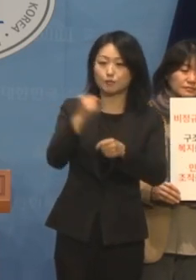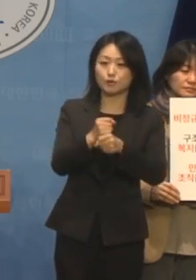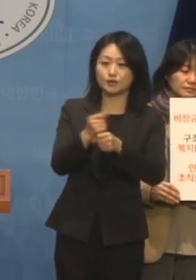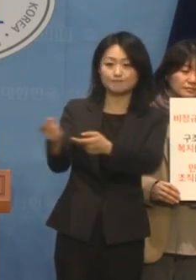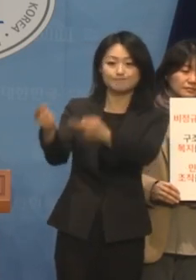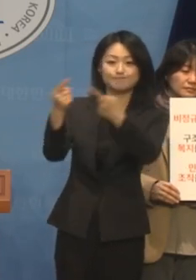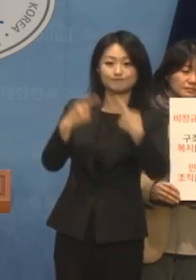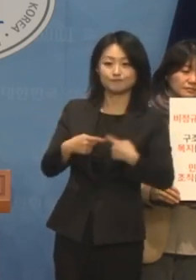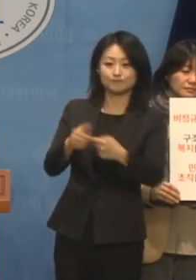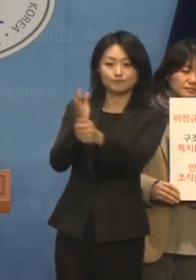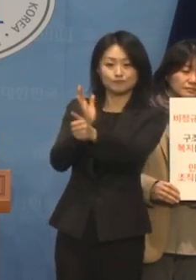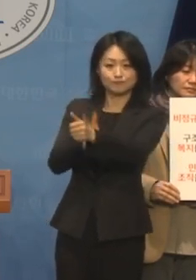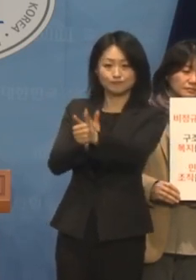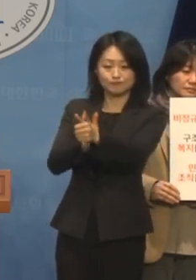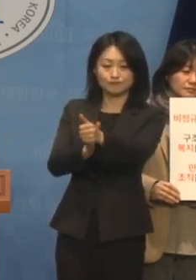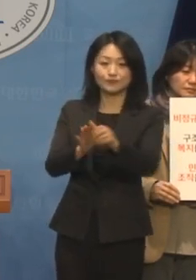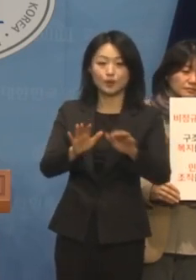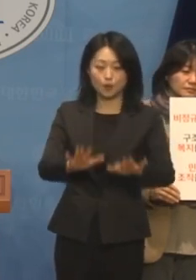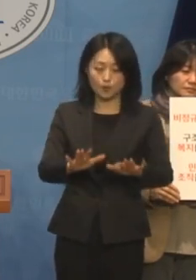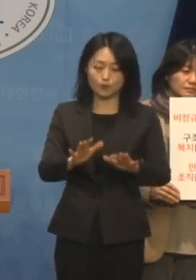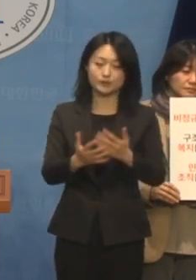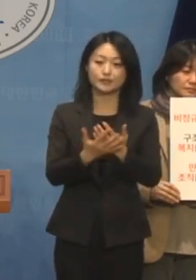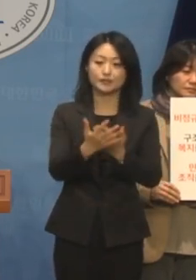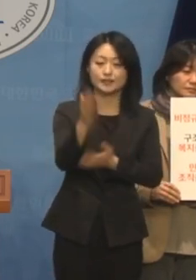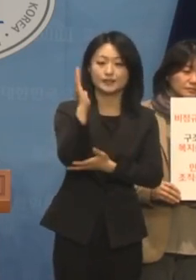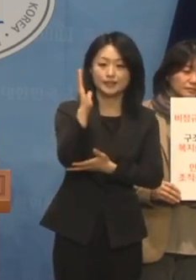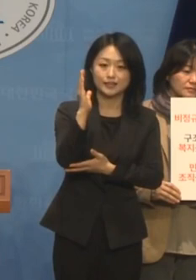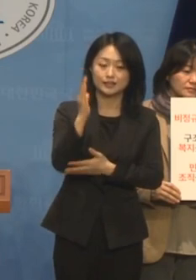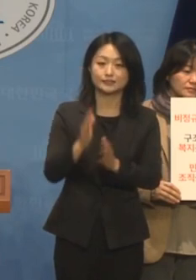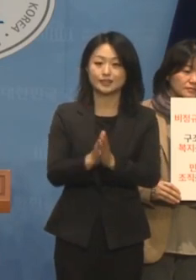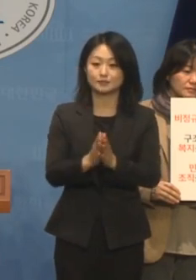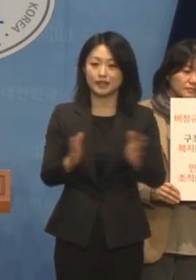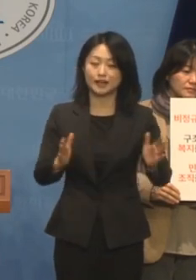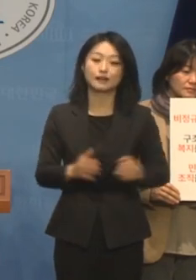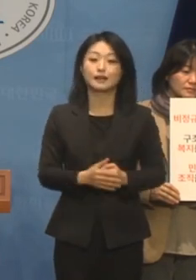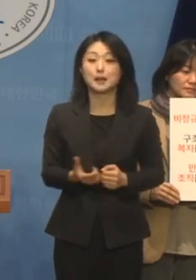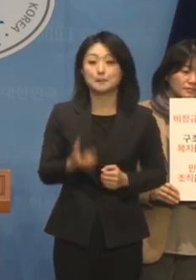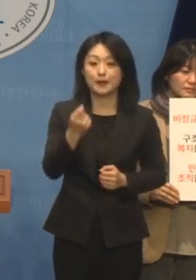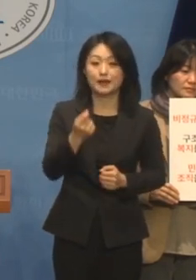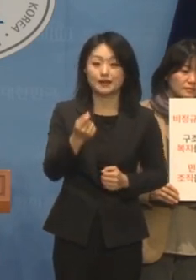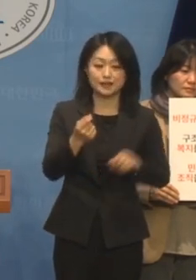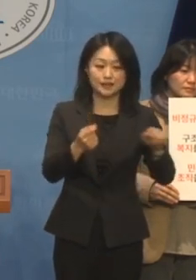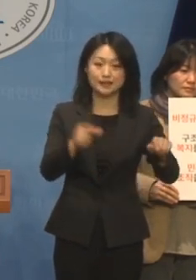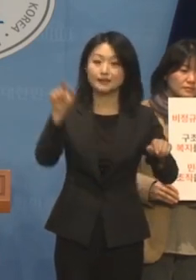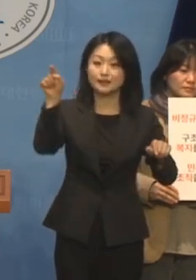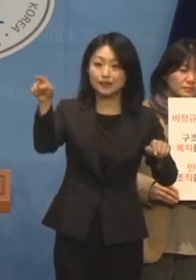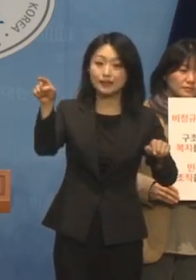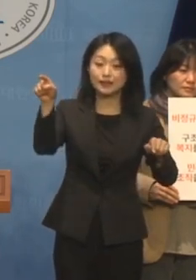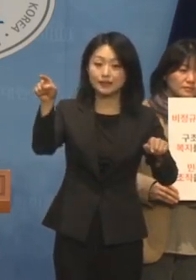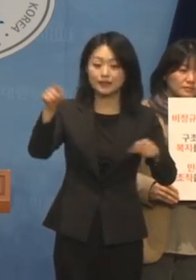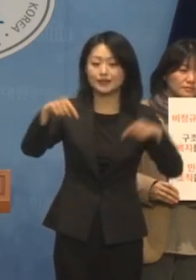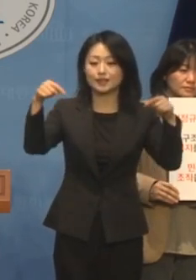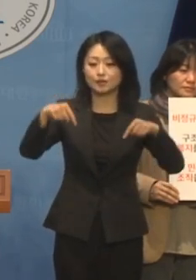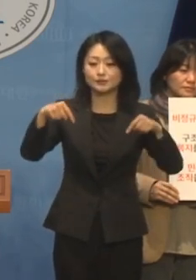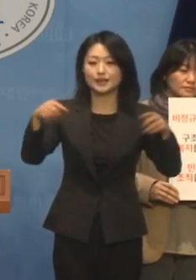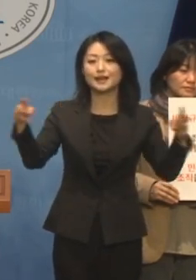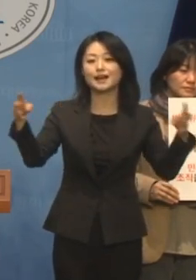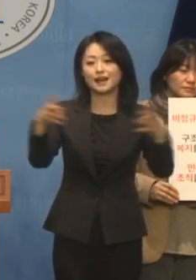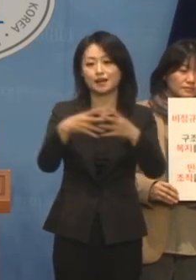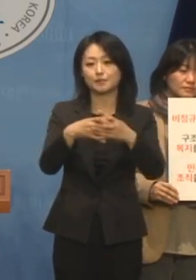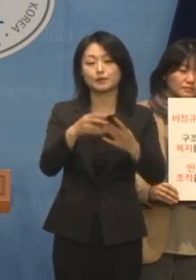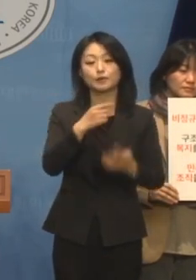촉구하는 국회 기자회견을 요청하셨습니다. 하루속히 카라 노조와 집행부 사이에 협상이